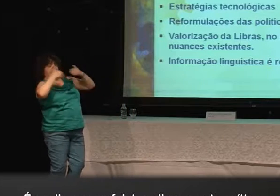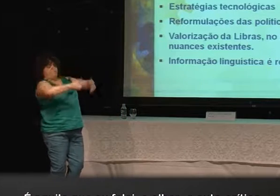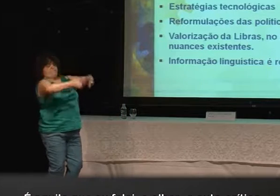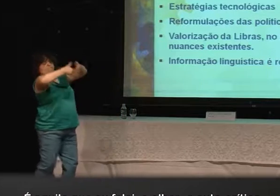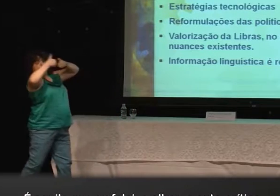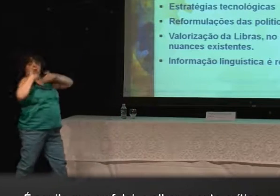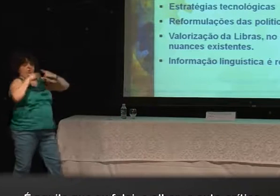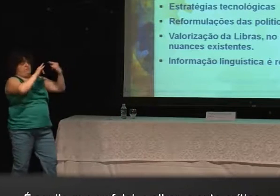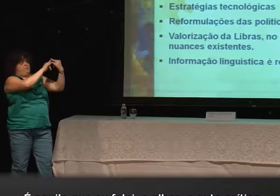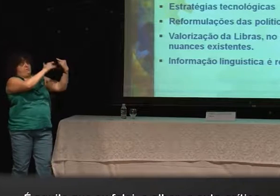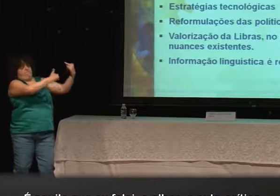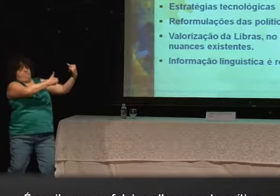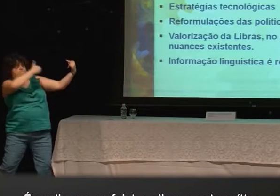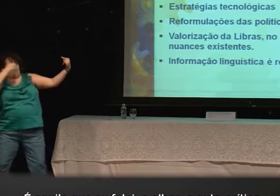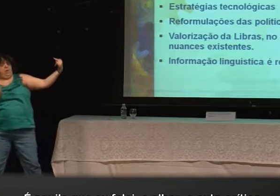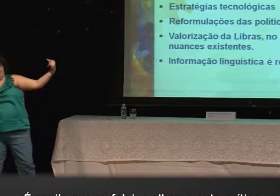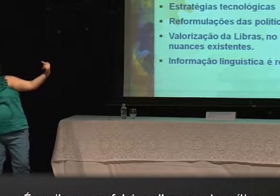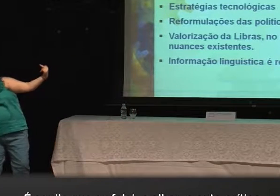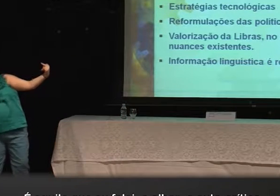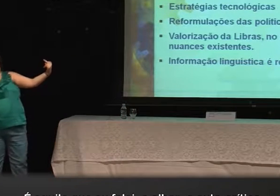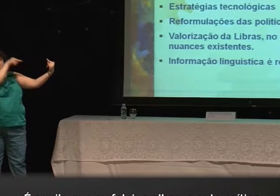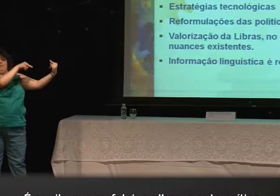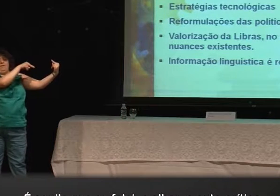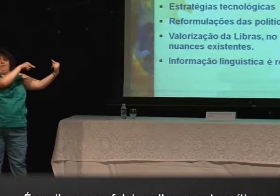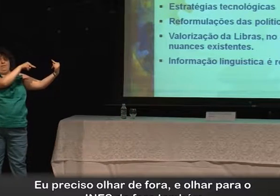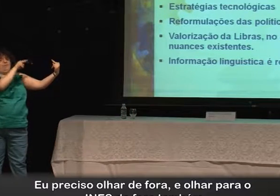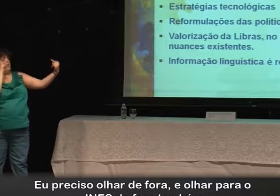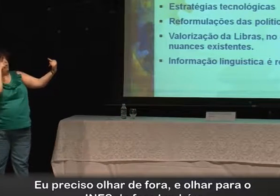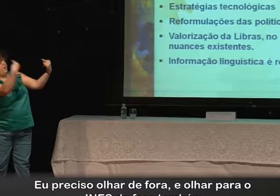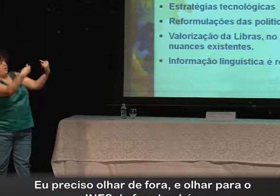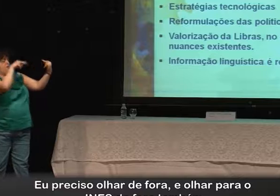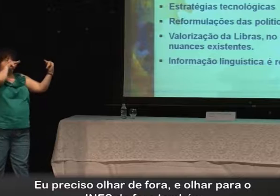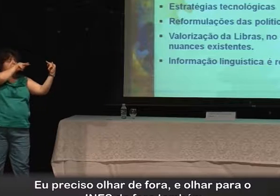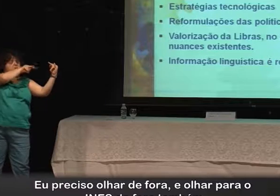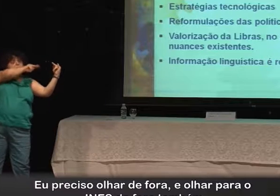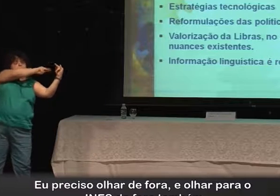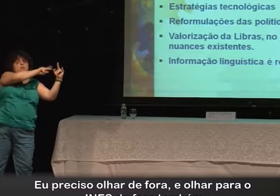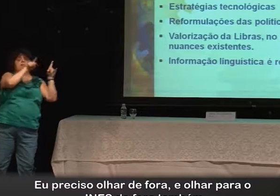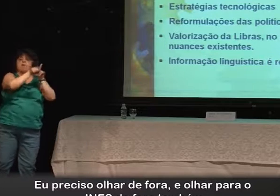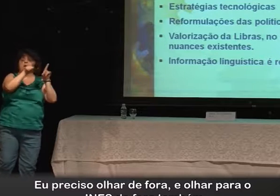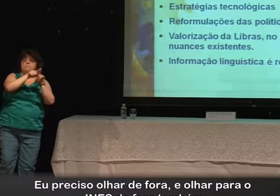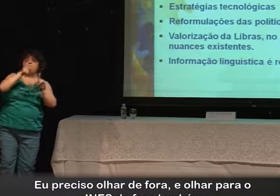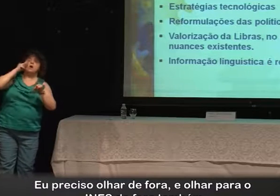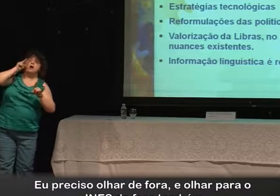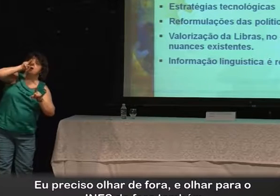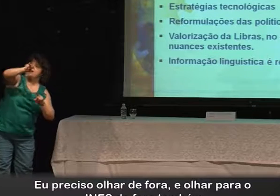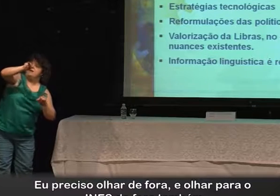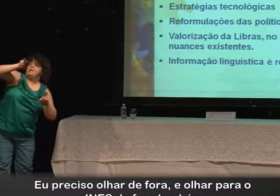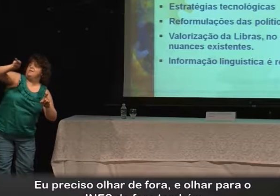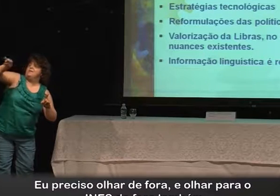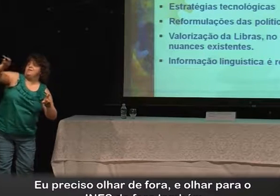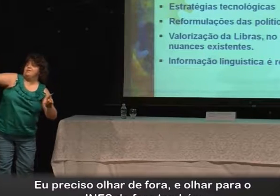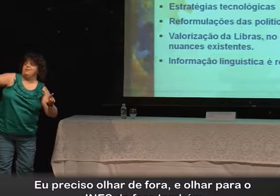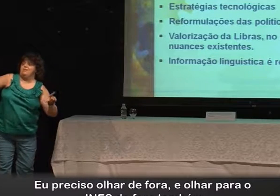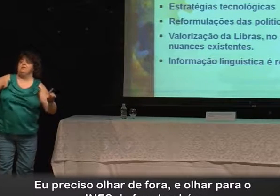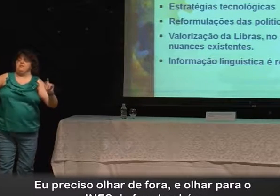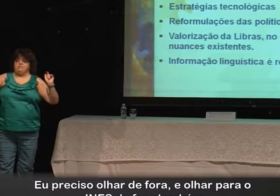a autocrítica, a autoavaliação. Eu preciso olhar de fora e saber também, olhar para o INES